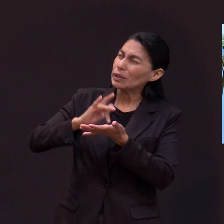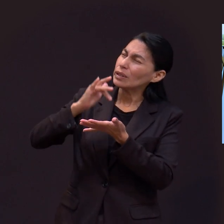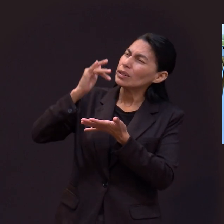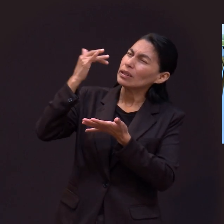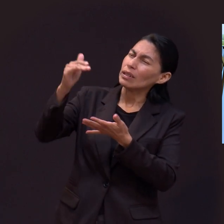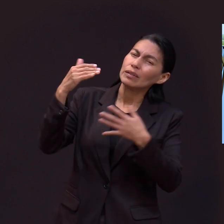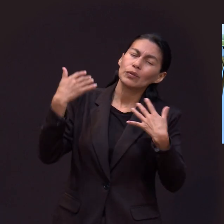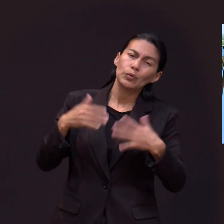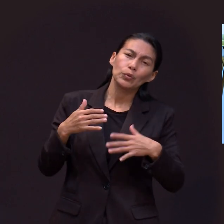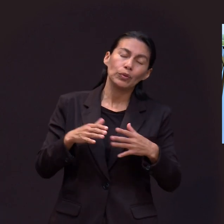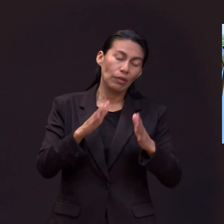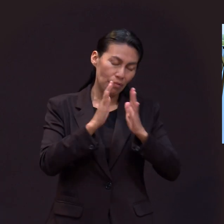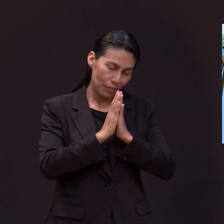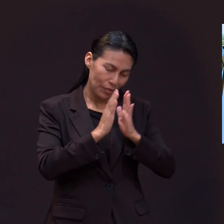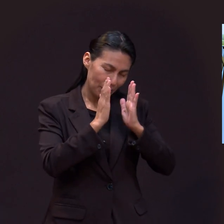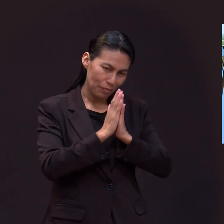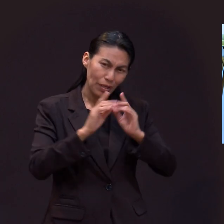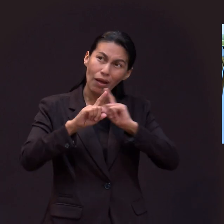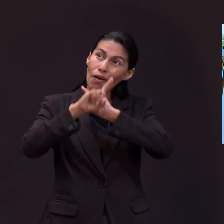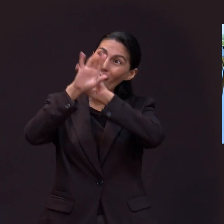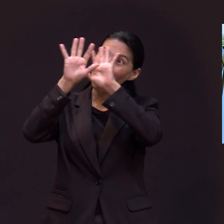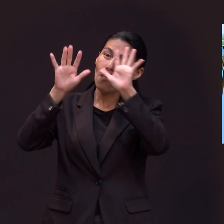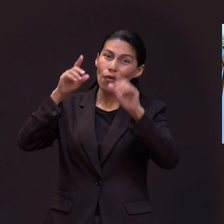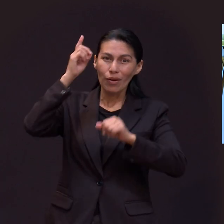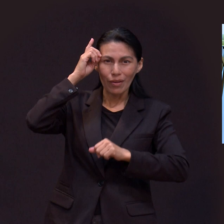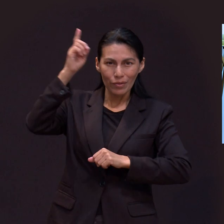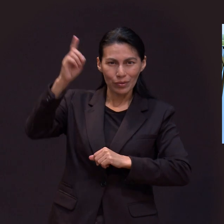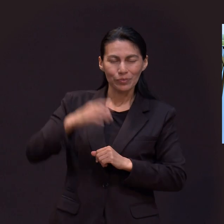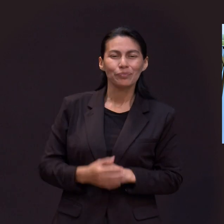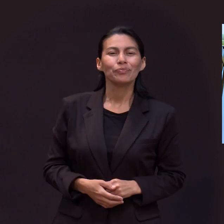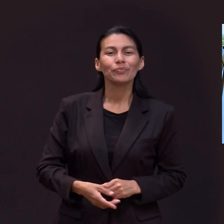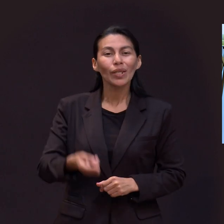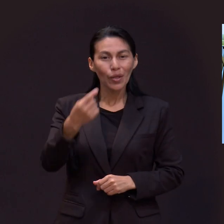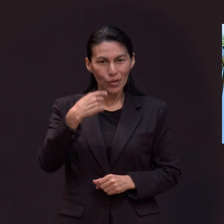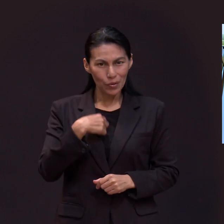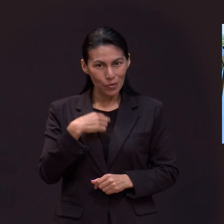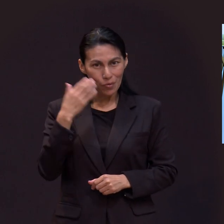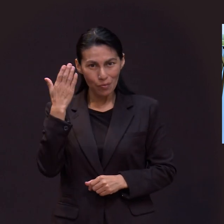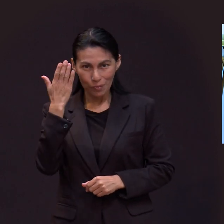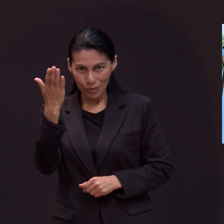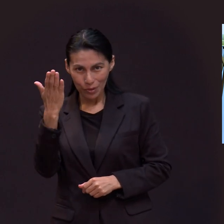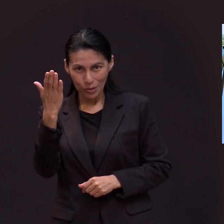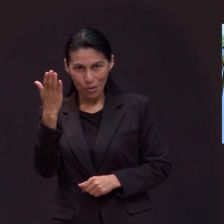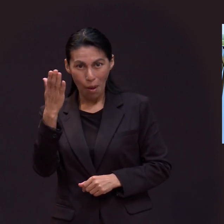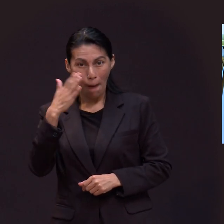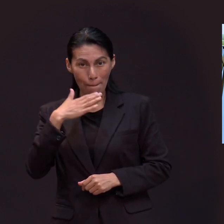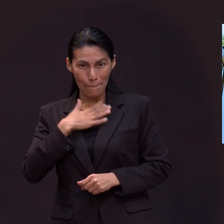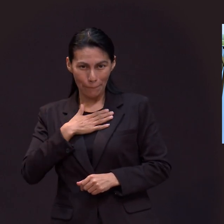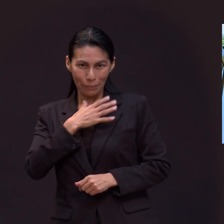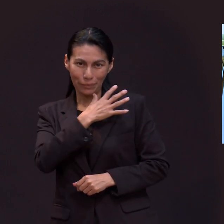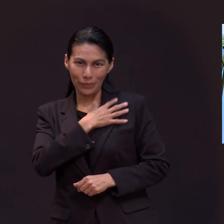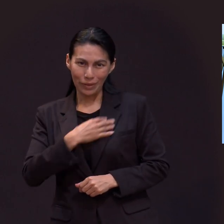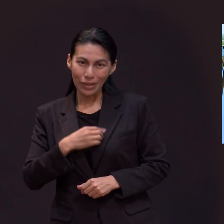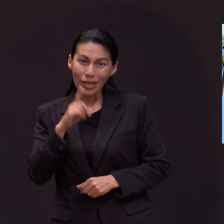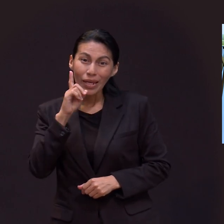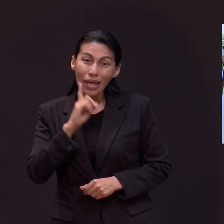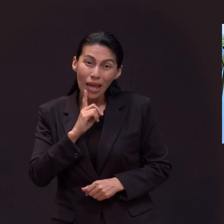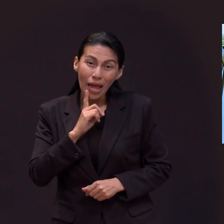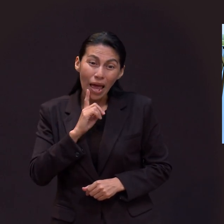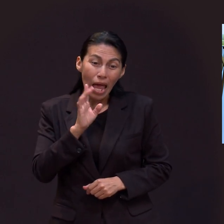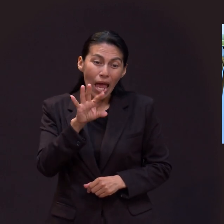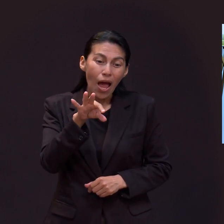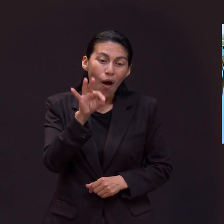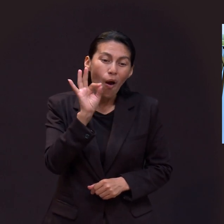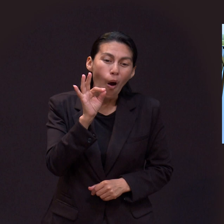amén amén gloria a dios y pido a dios para que mi hija elija un chico que ame a